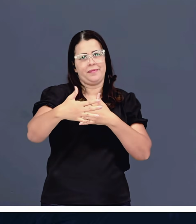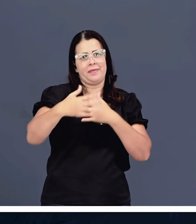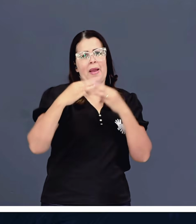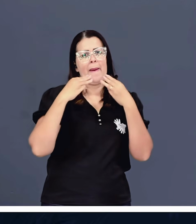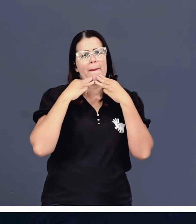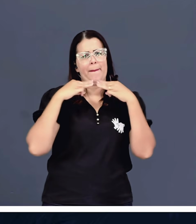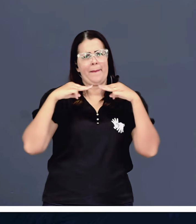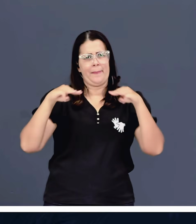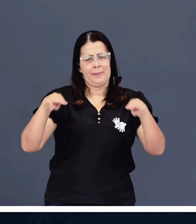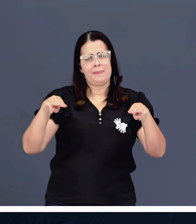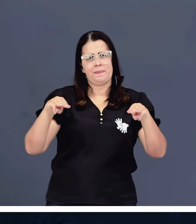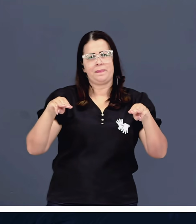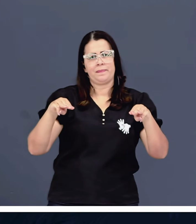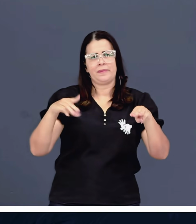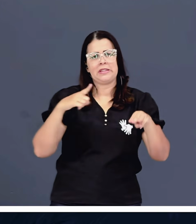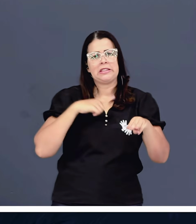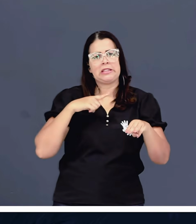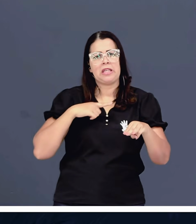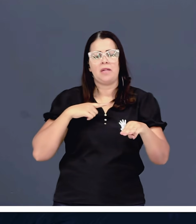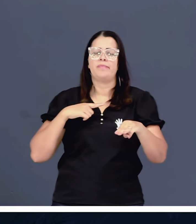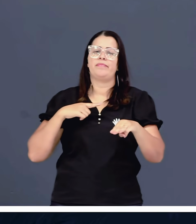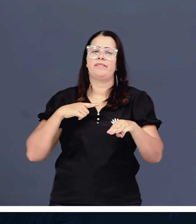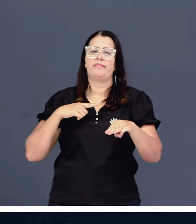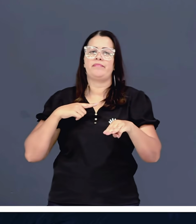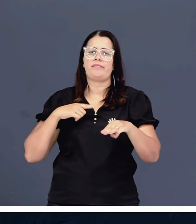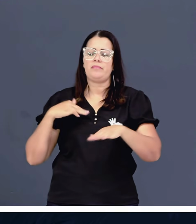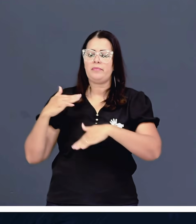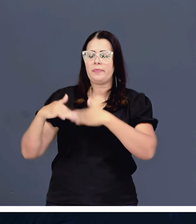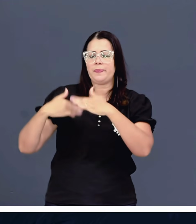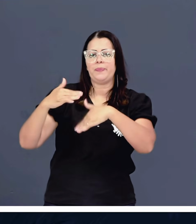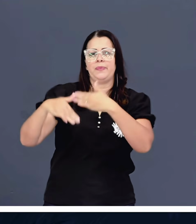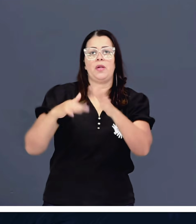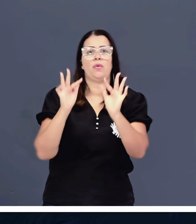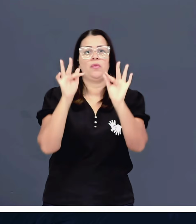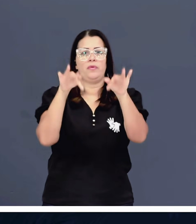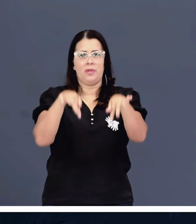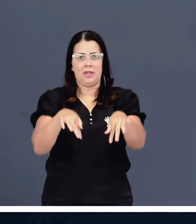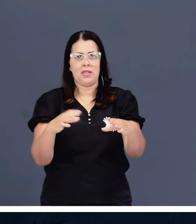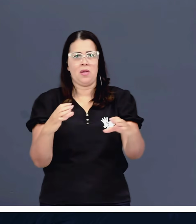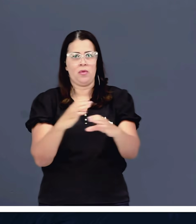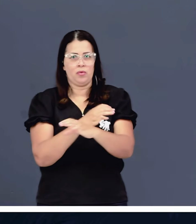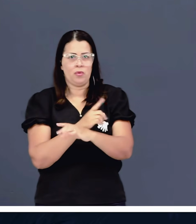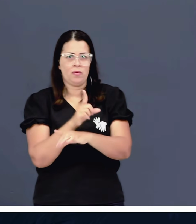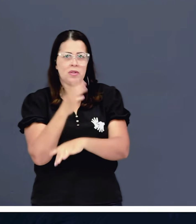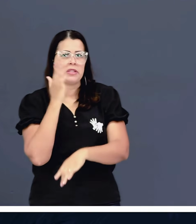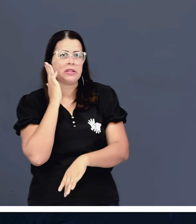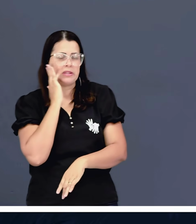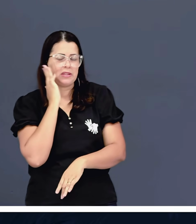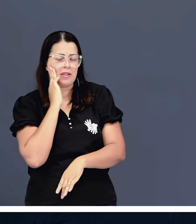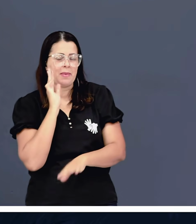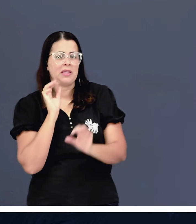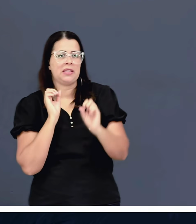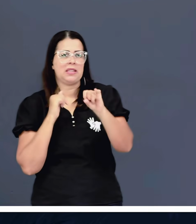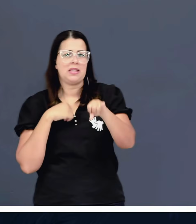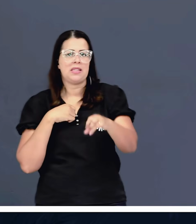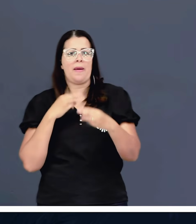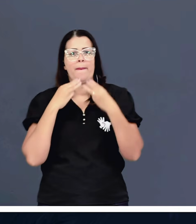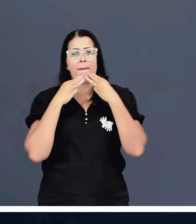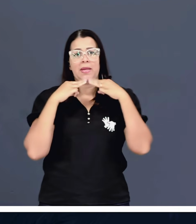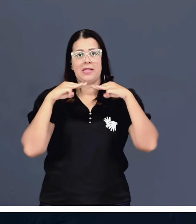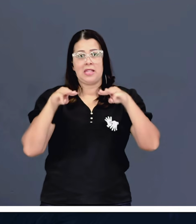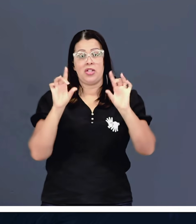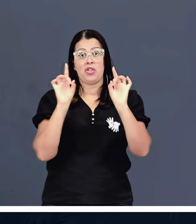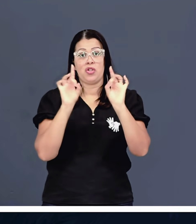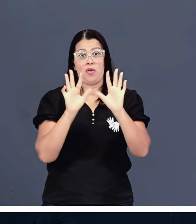uma mensagem que tem continuidade. Quando nós encerrarmos hoje o culto, você já vai estar ciente de que essa mensagem